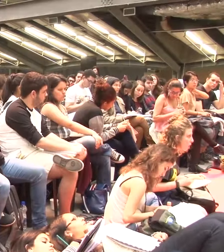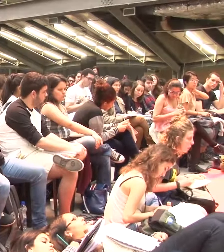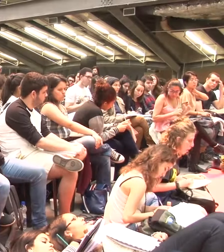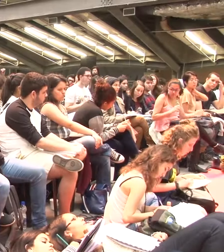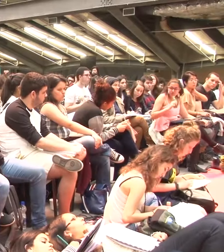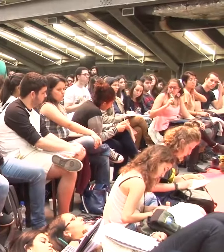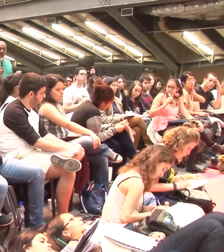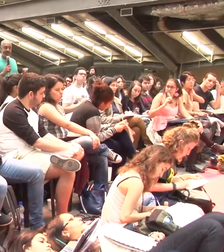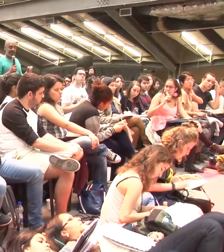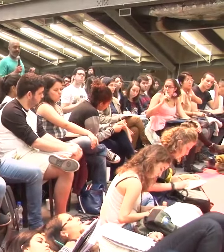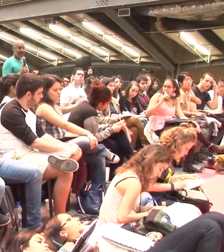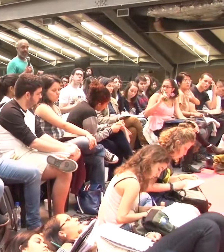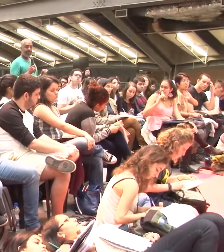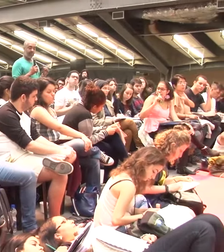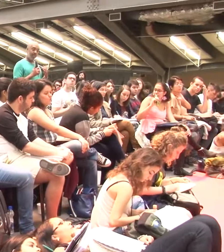branco.